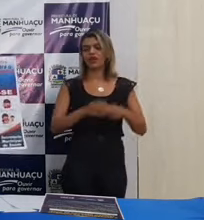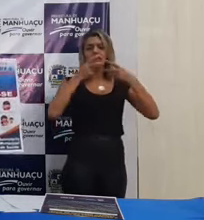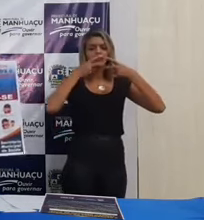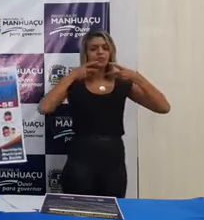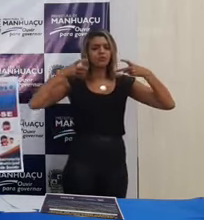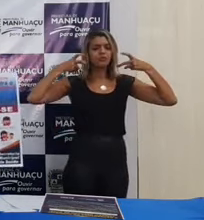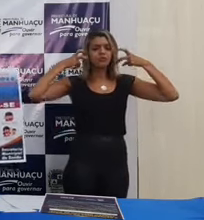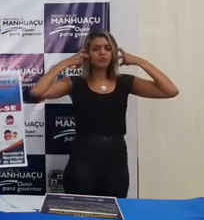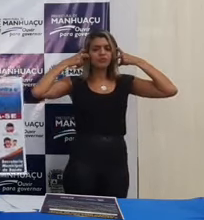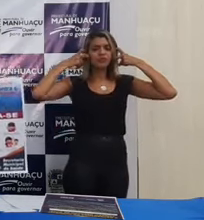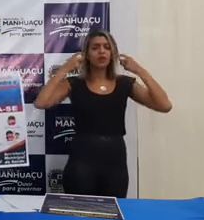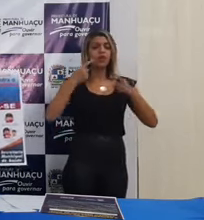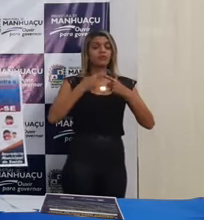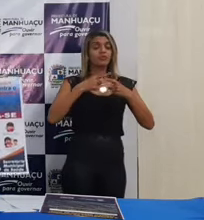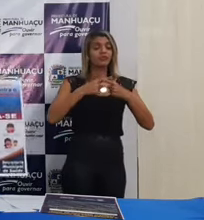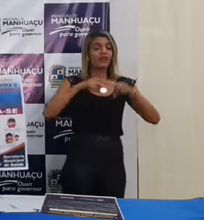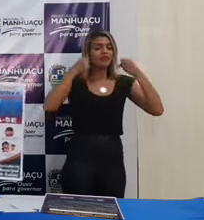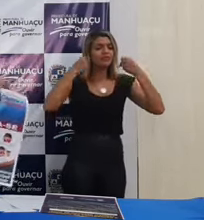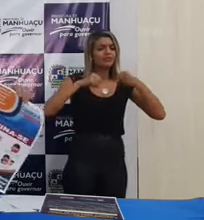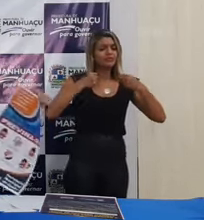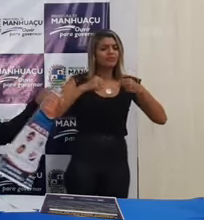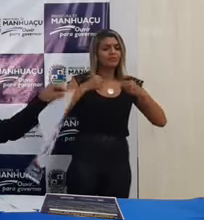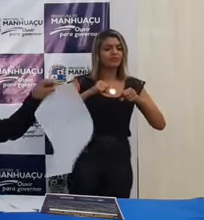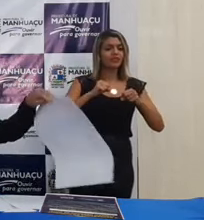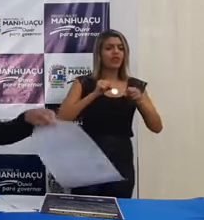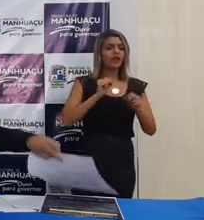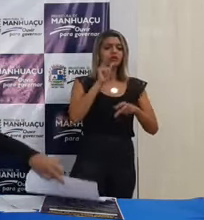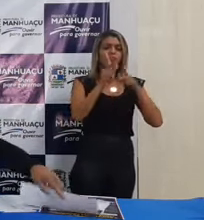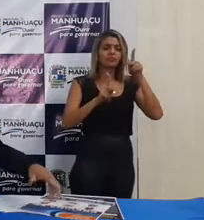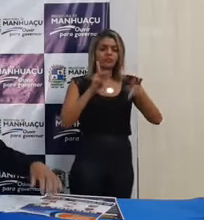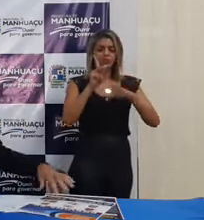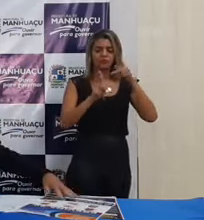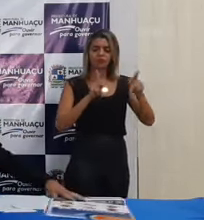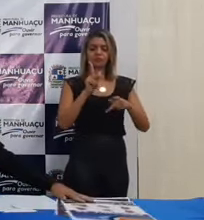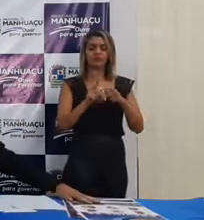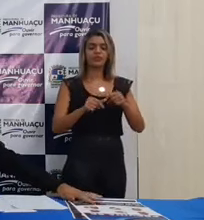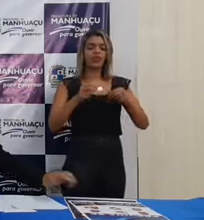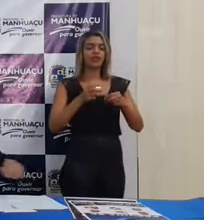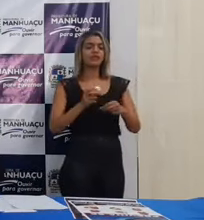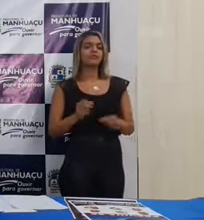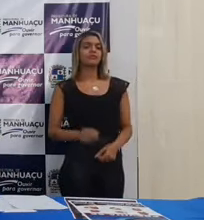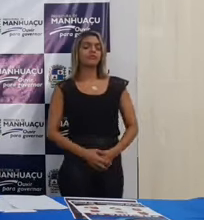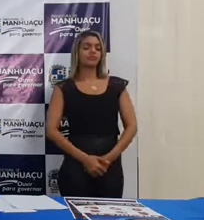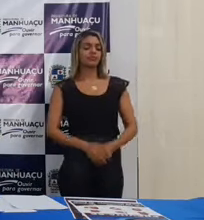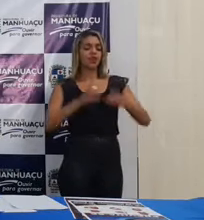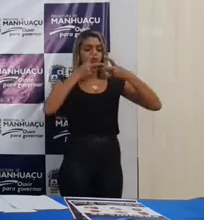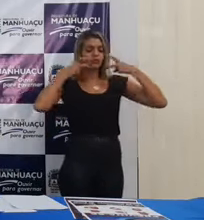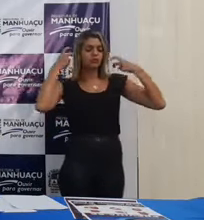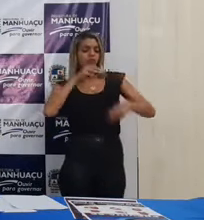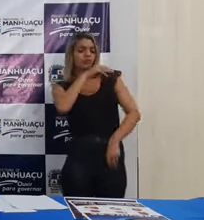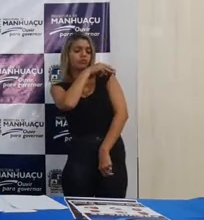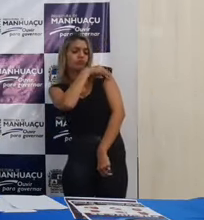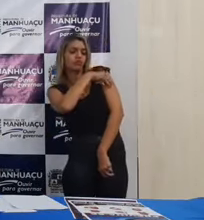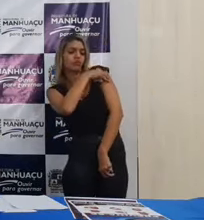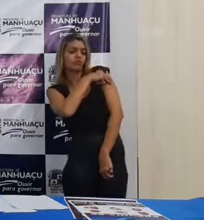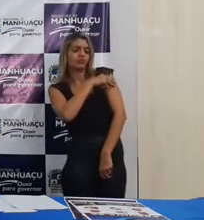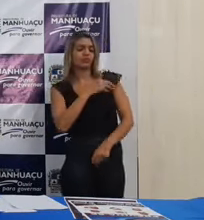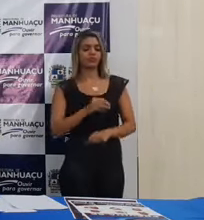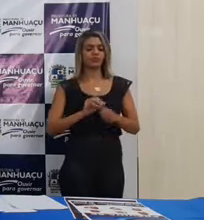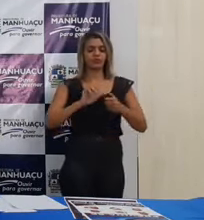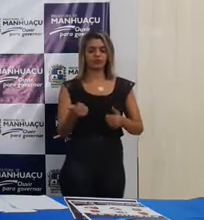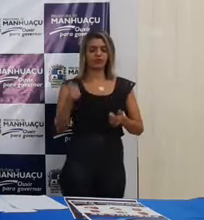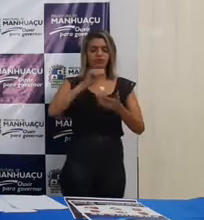gente precisa de conscientizar a população. Então a gente vai fornecer esses dois cartazes. Aquelas empresas que vão abrir, vão